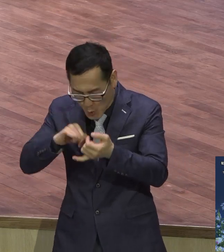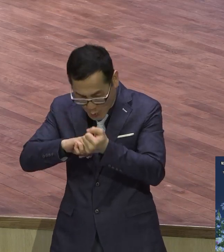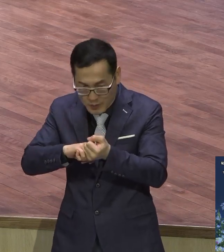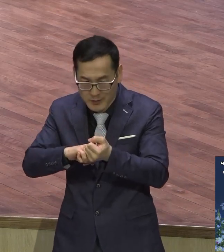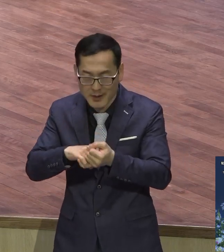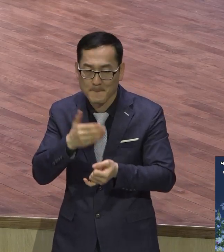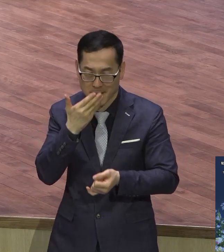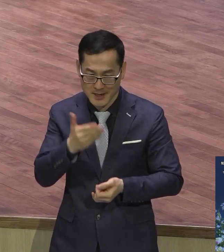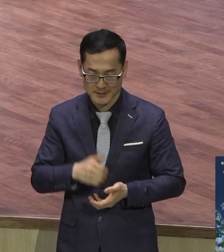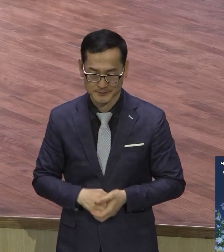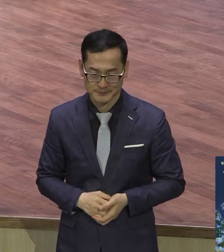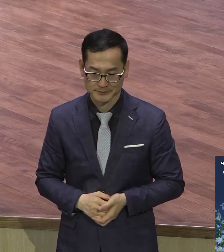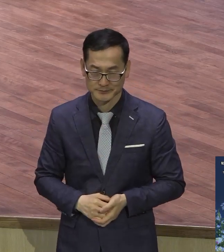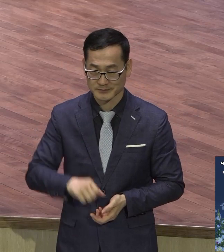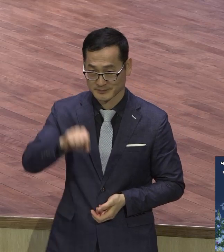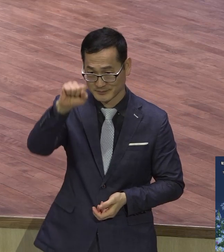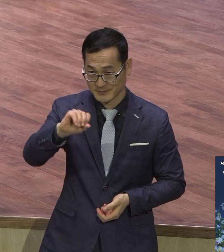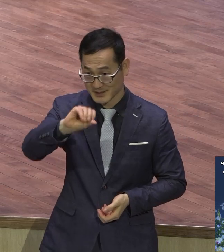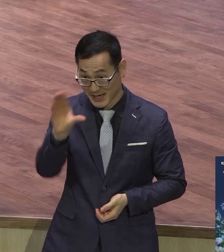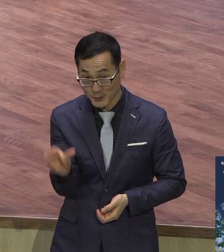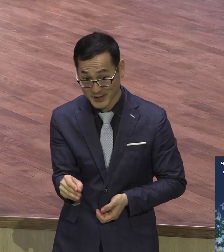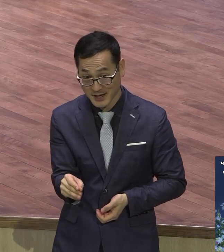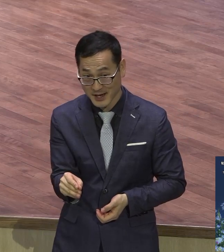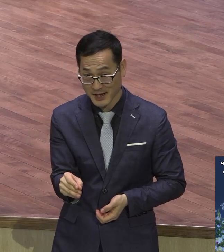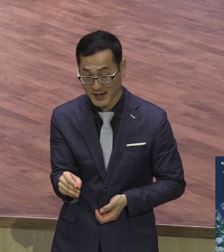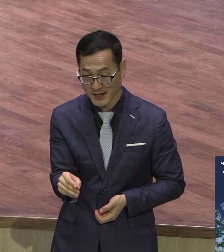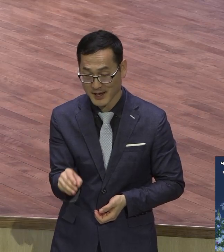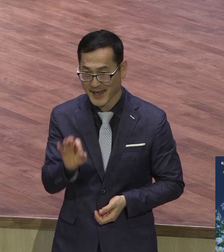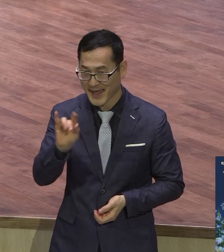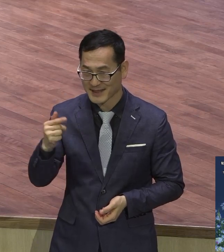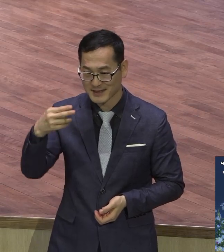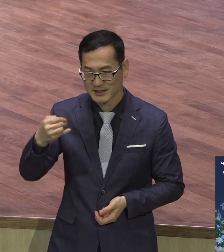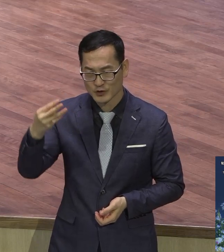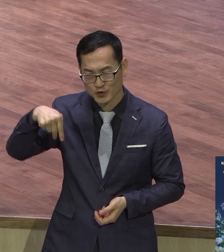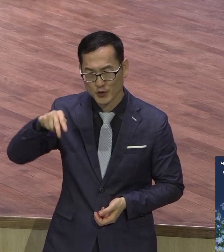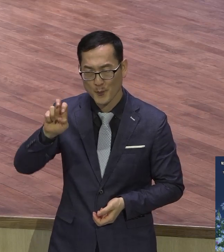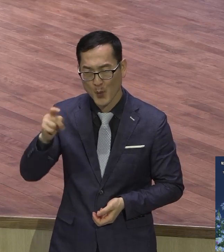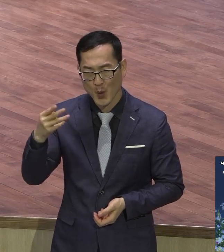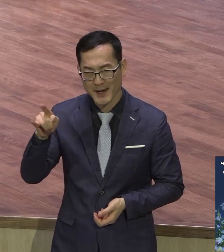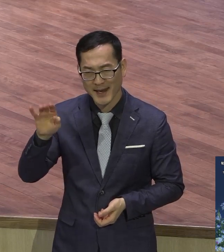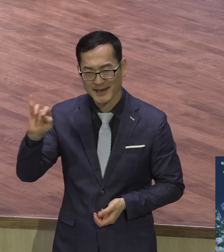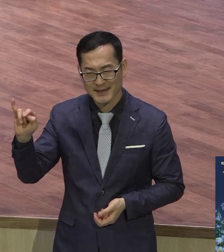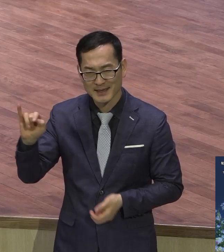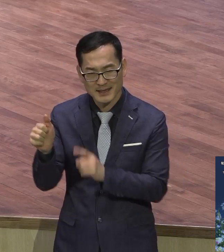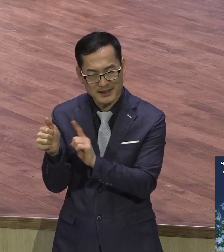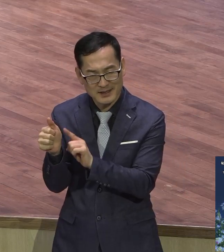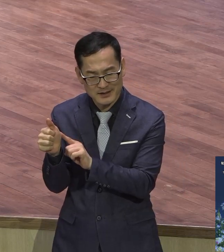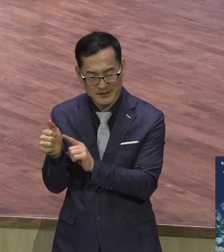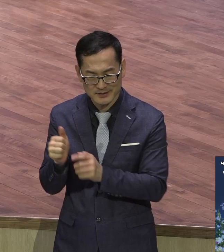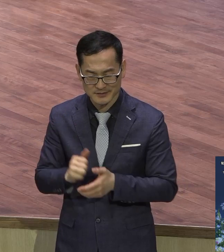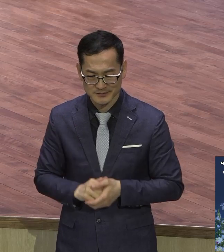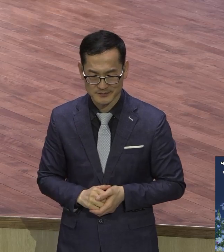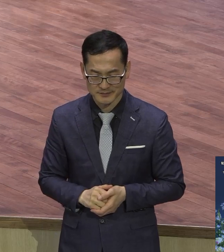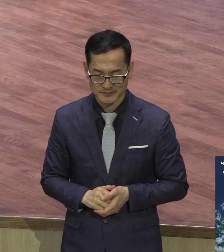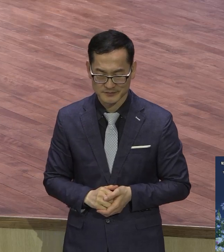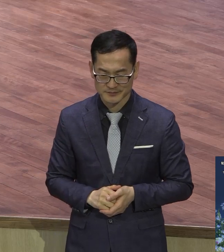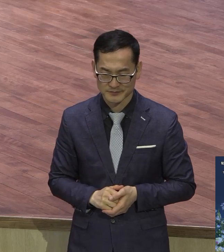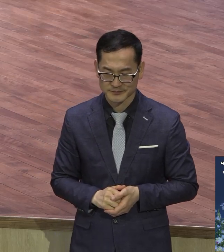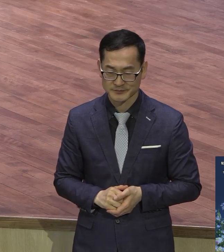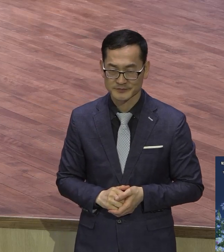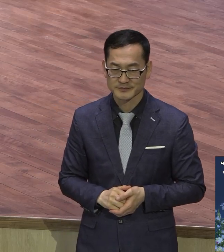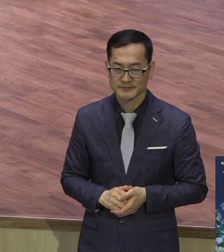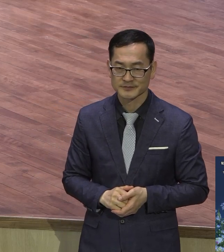남아프리카 공화국의 보금주의 설교자 앤드로믄 머레이라는 유명한 분이 있습니다. 이분이 기도에 대해서 이렇게 강조했습니다.